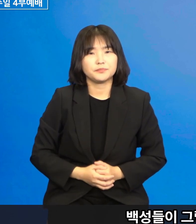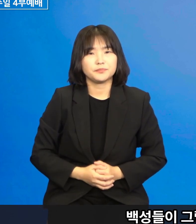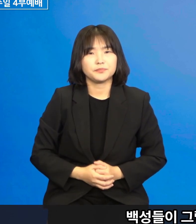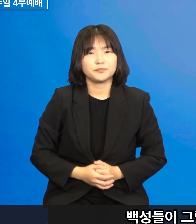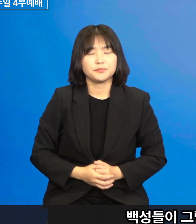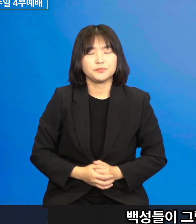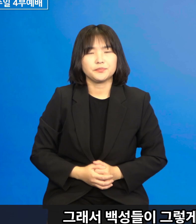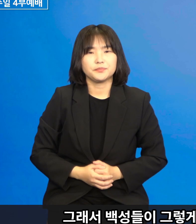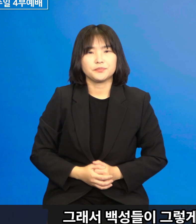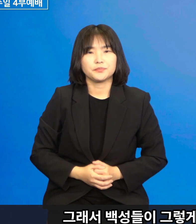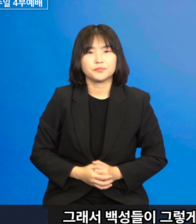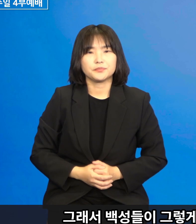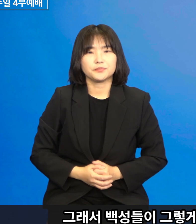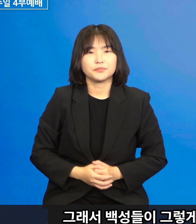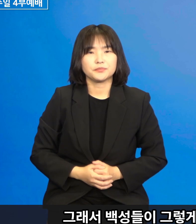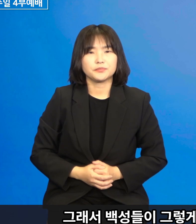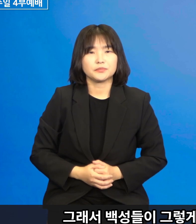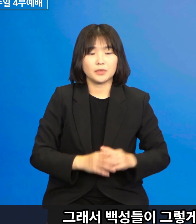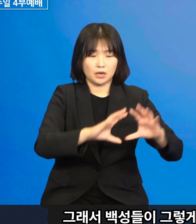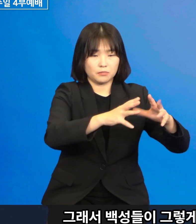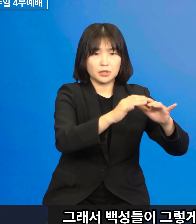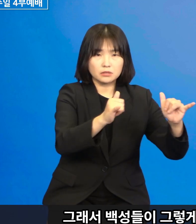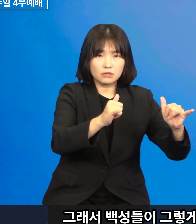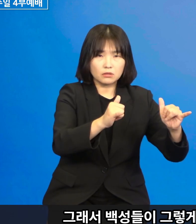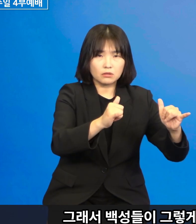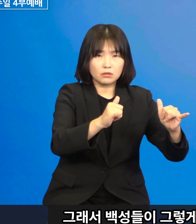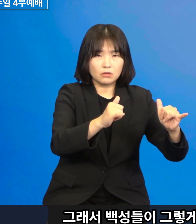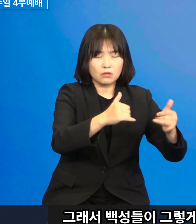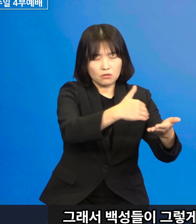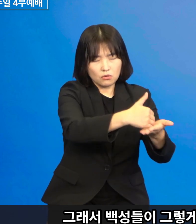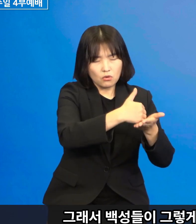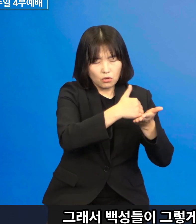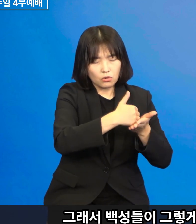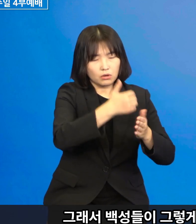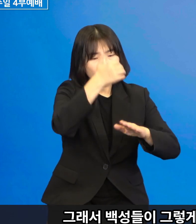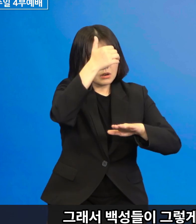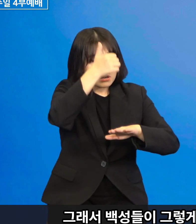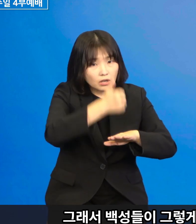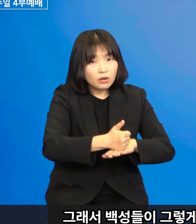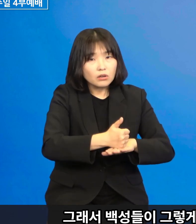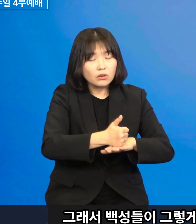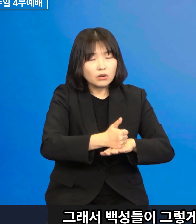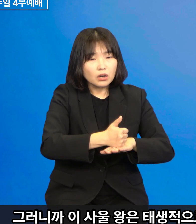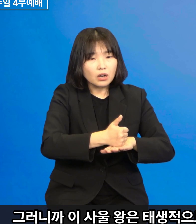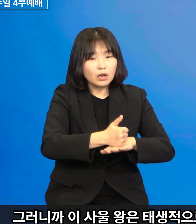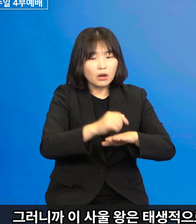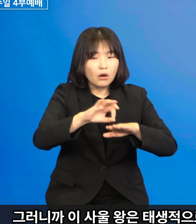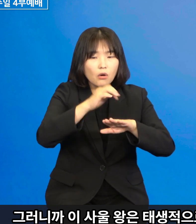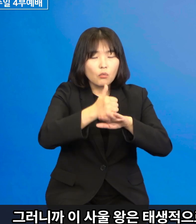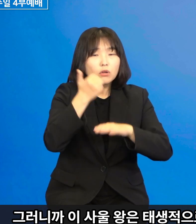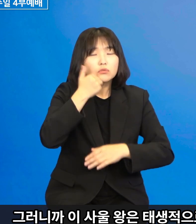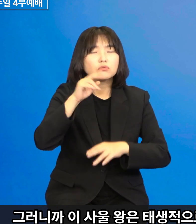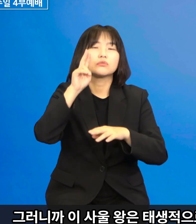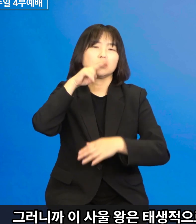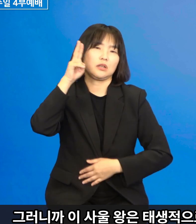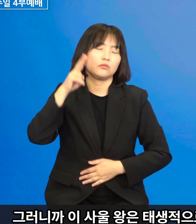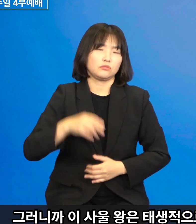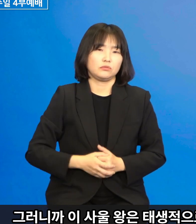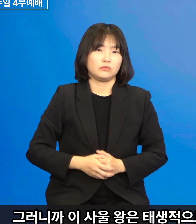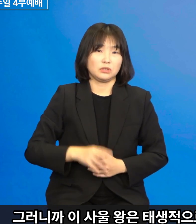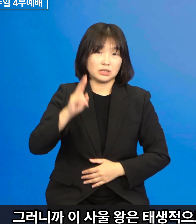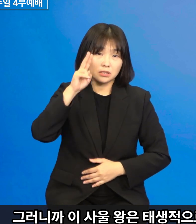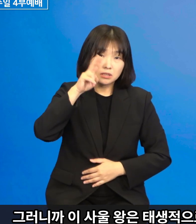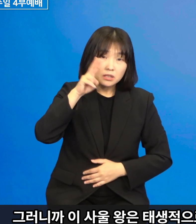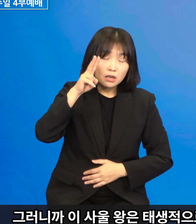했다고요. 그래서 백성들이 그렇게 요청한 결과가 사울 왕입니다. 그러니까 이 사울 왕은 태생적으로